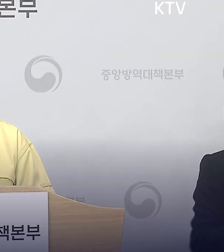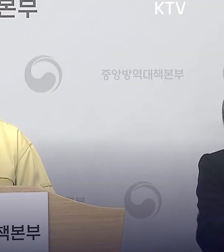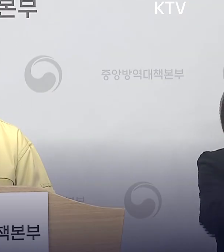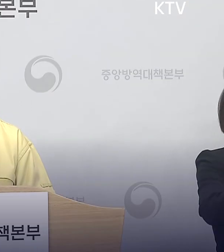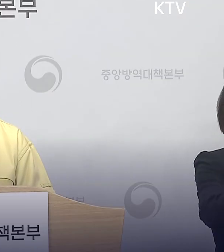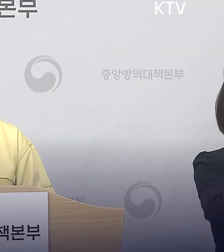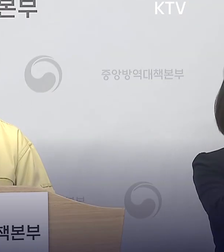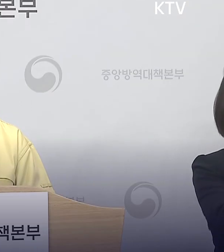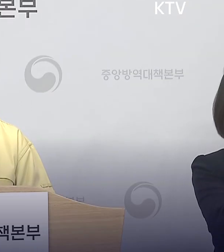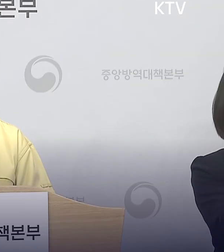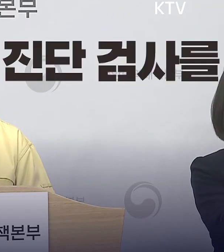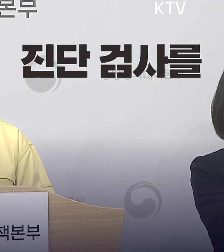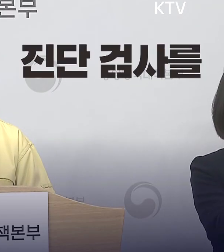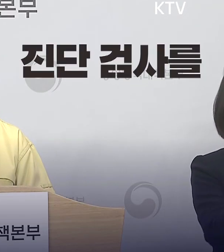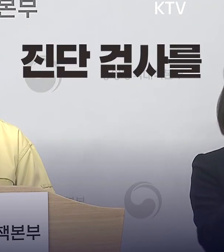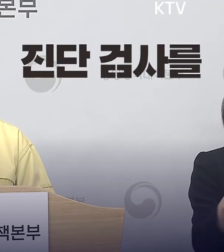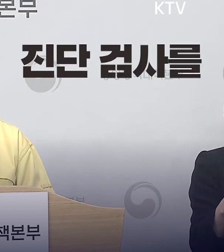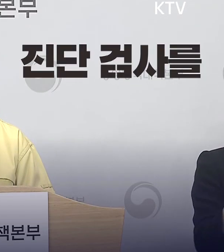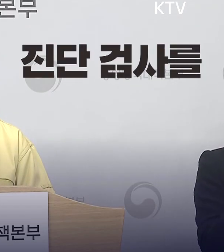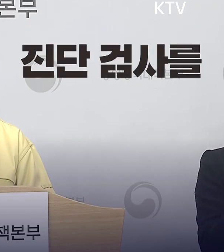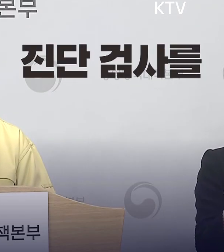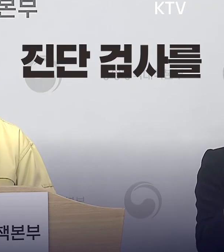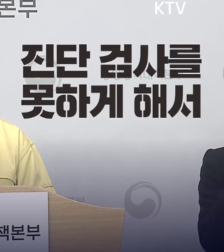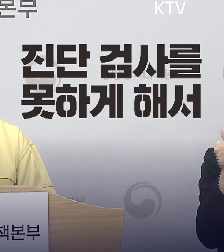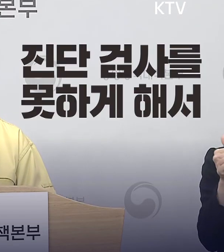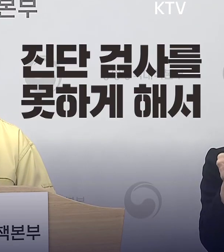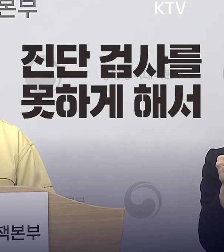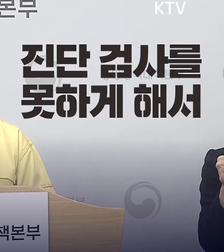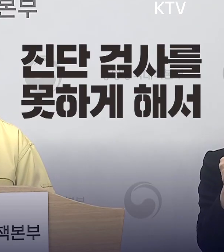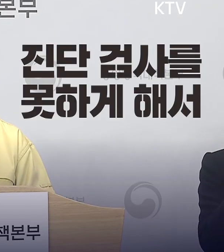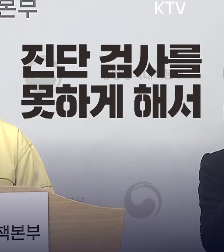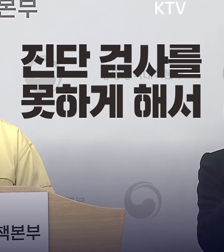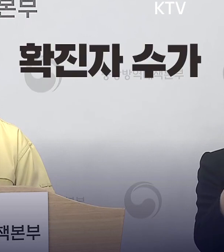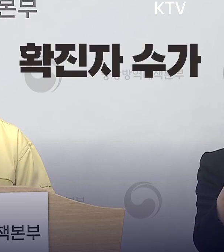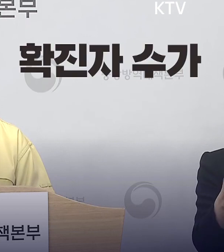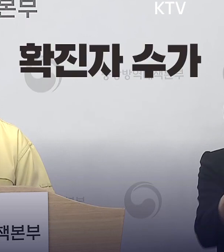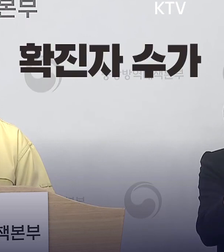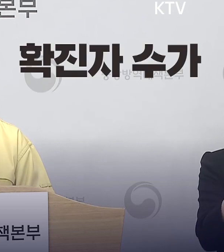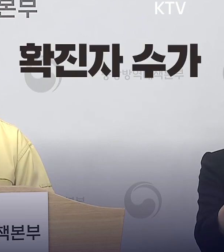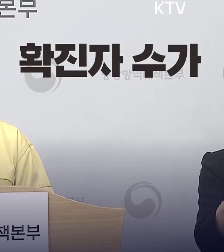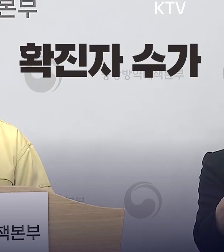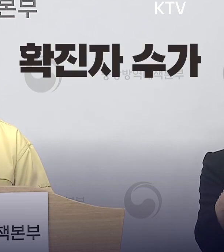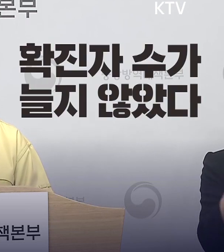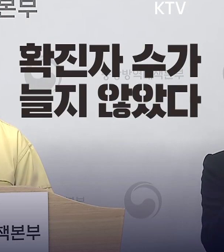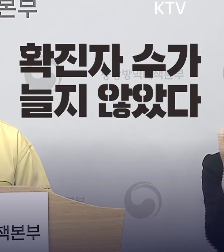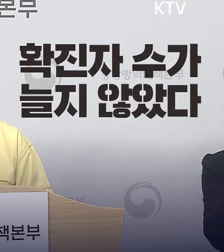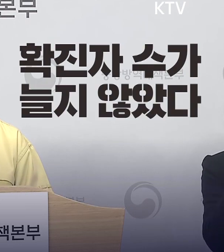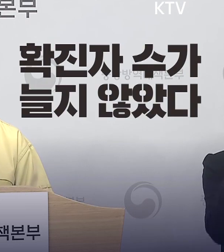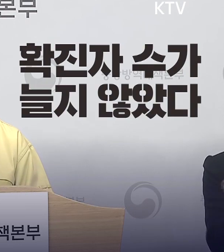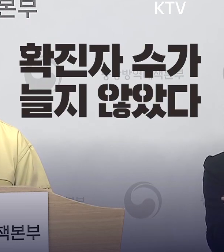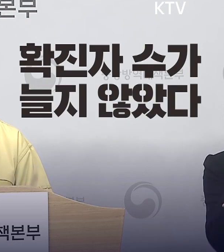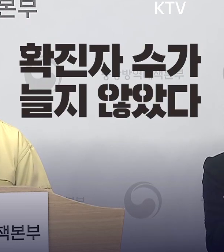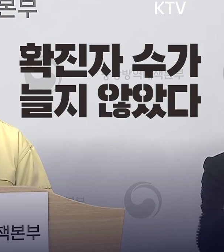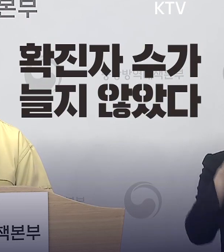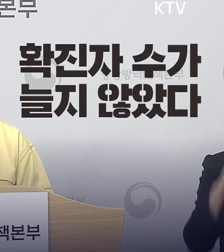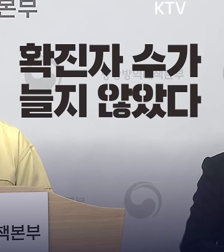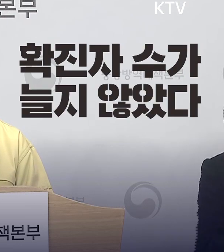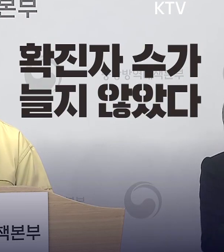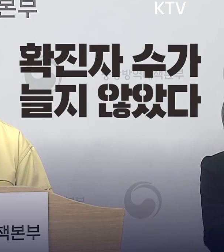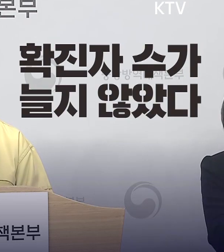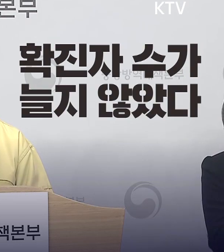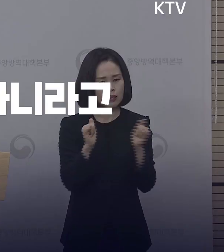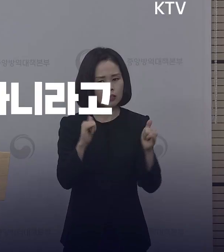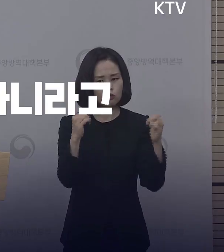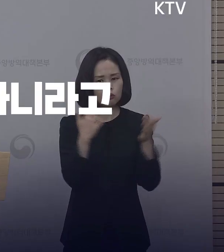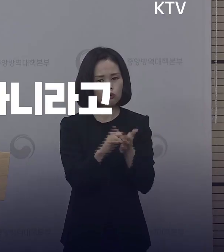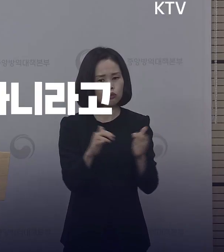방역당국이 일선 의료 현장에서 진단검사를 못하게 해서 검사와 확진자 수가 늘지 않았다라는 그런 주장을